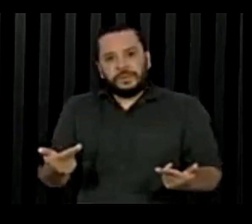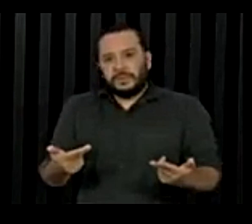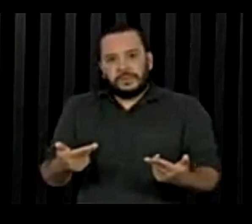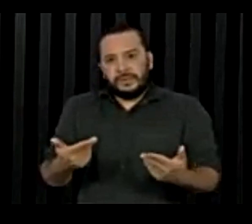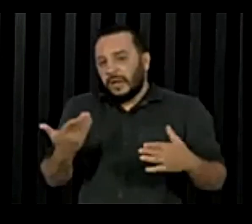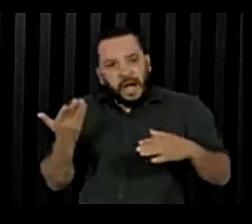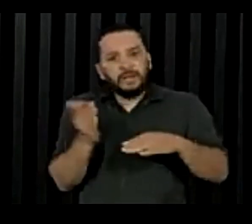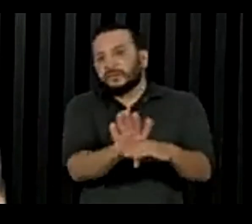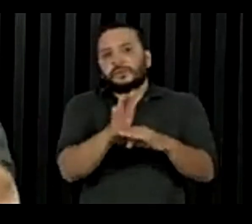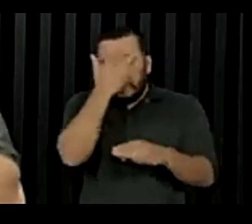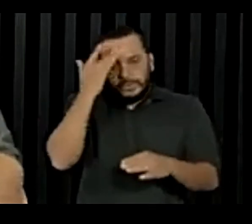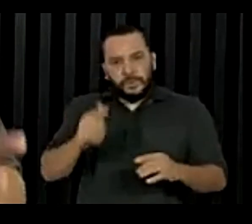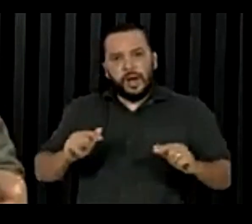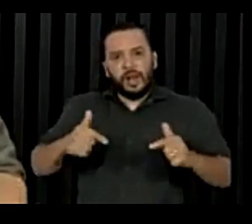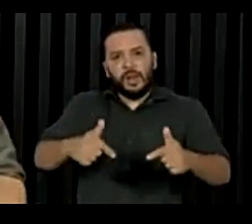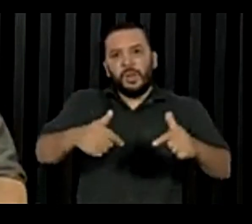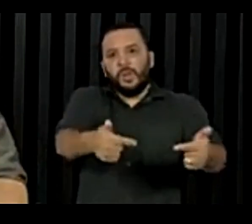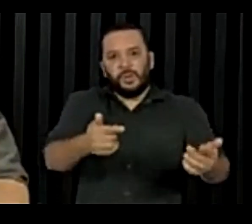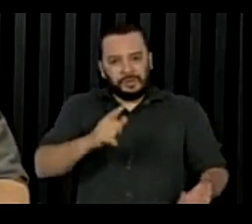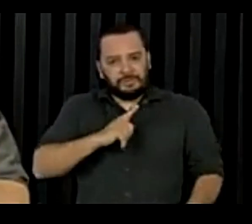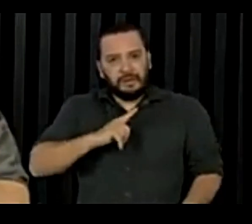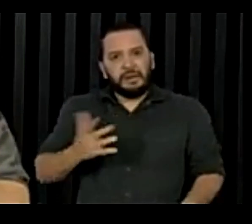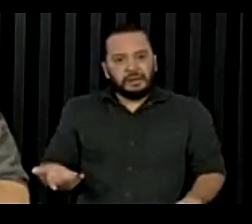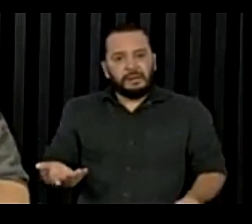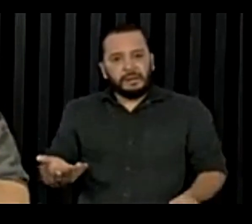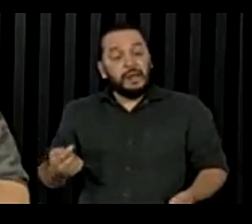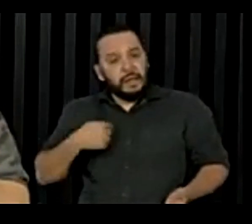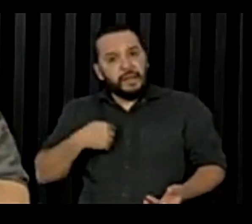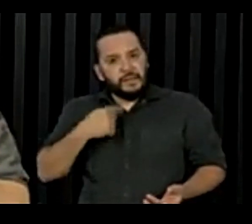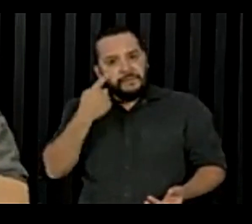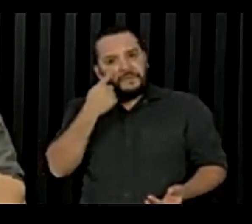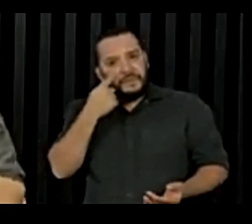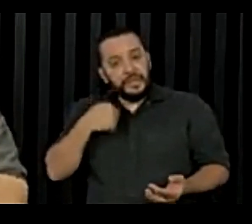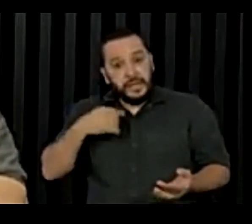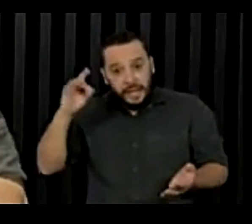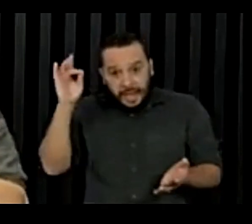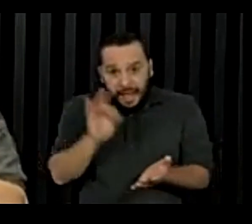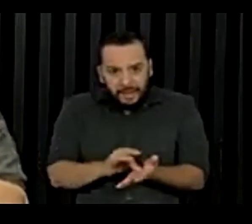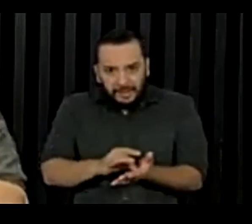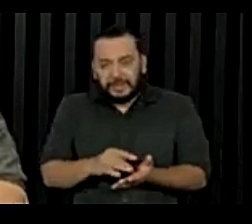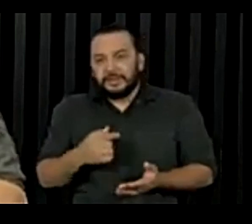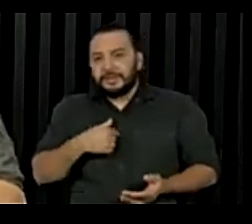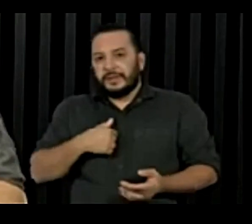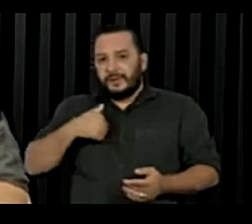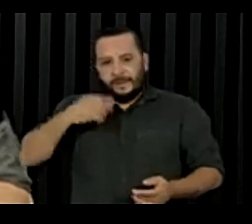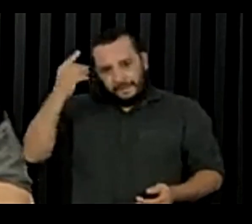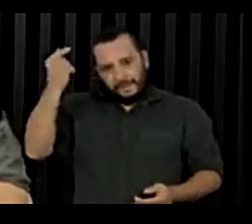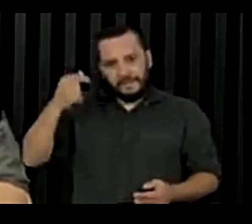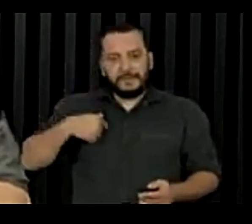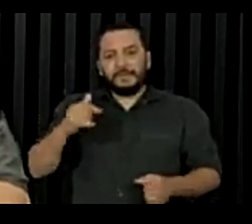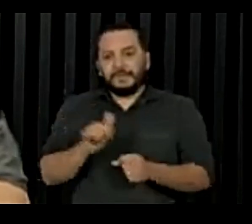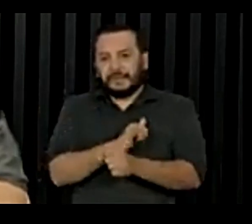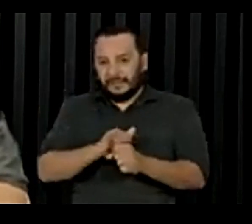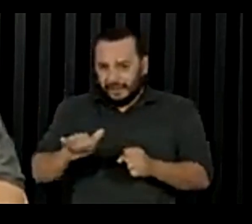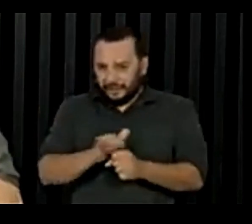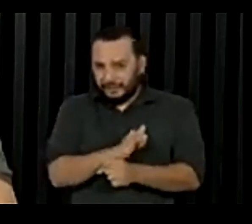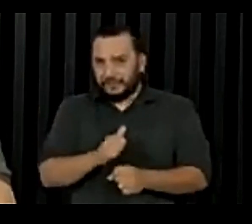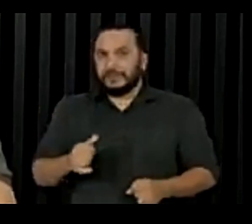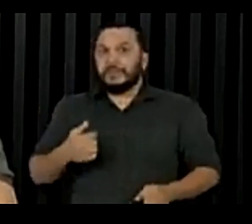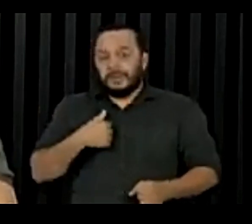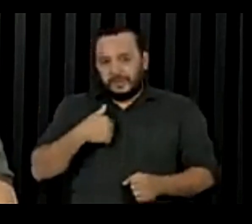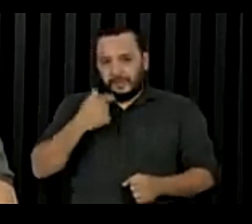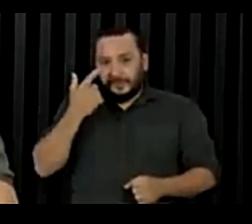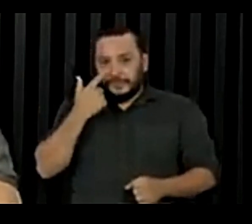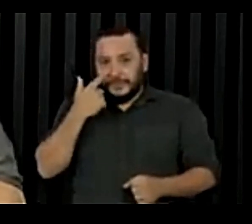luta das pessoas. Quando eu vi que aquilo ia se tornar realidade das revistas, imediatamente eu pensei em agir. Mas quando eu vi que a coisa ia ganhar